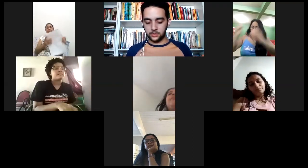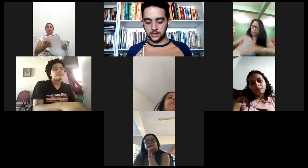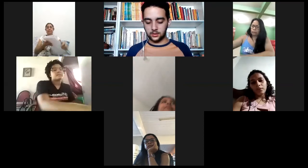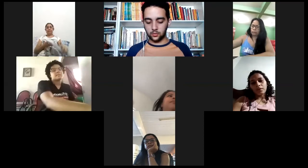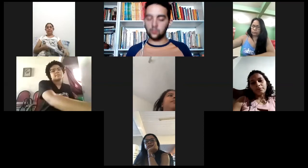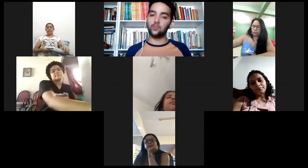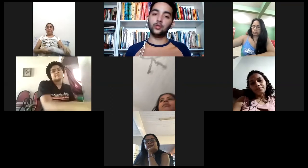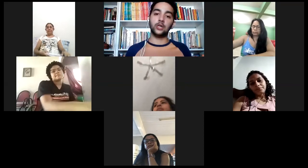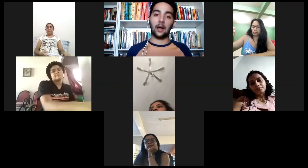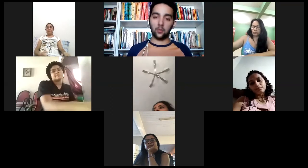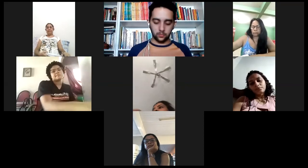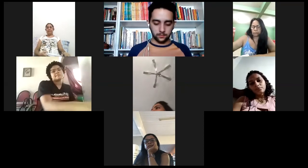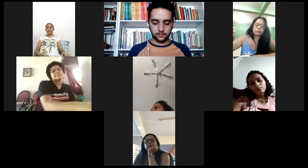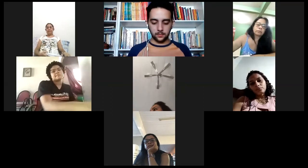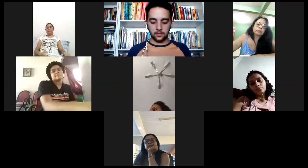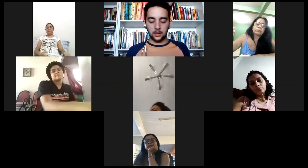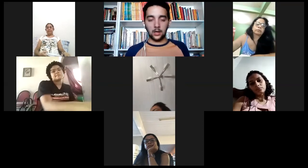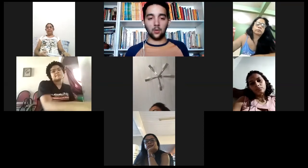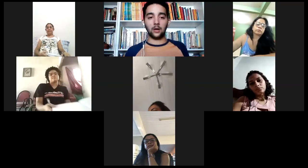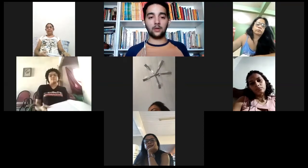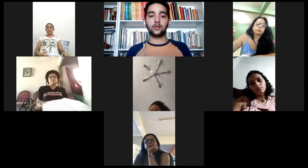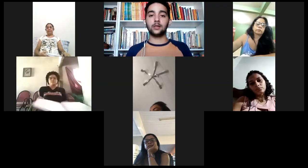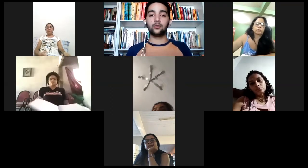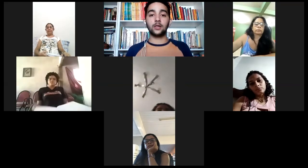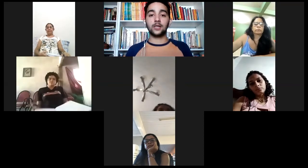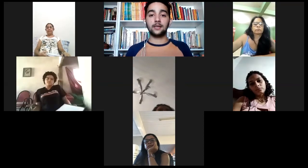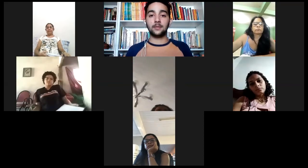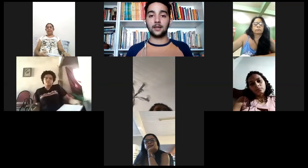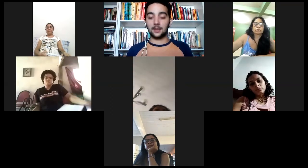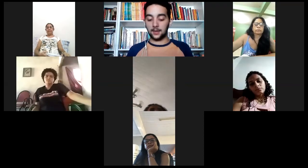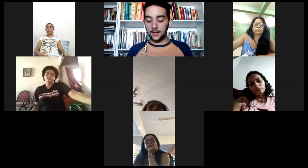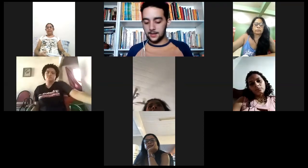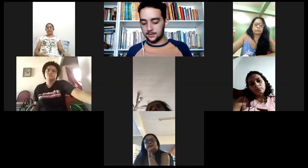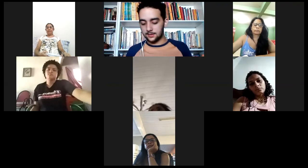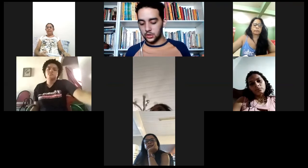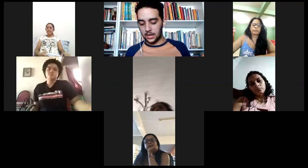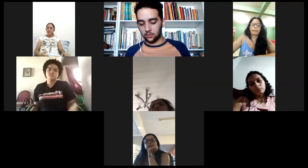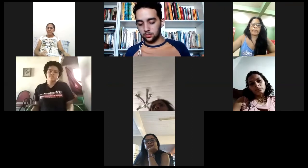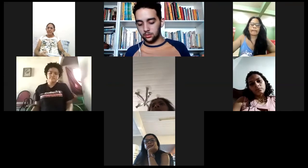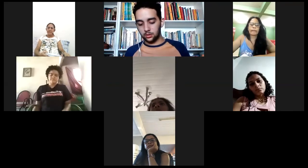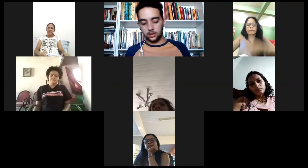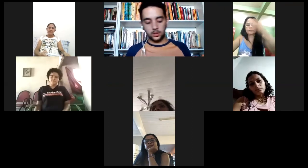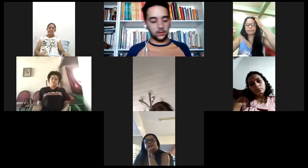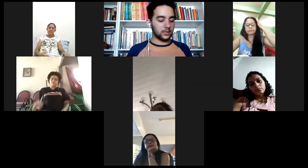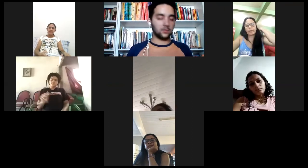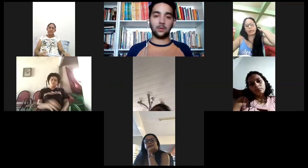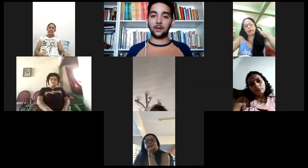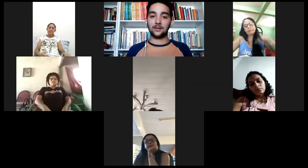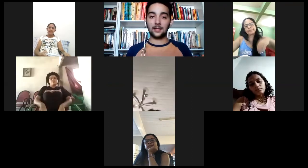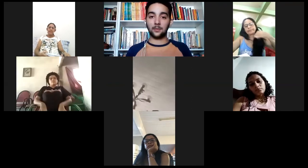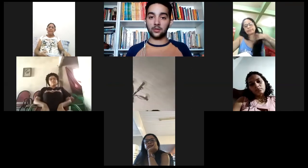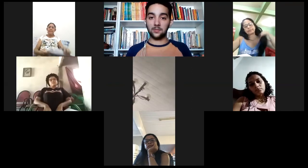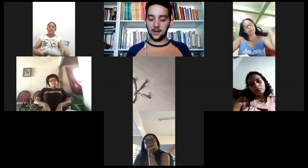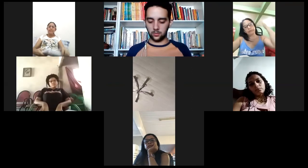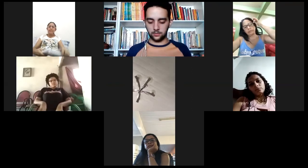para vocês um diálogo. Eu quero que vocês, durante a semana, treinem esse diálogo, que vocês vão me